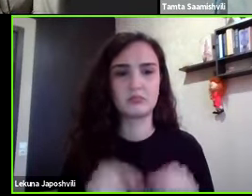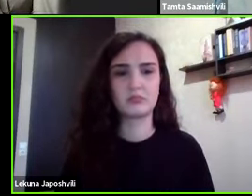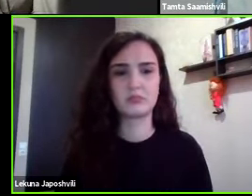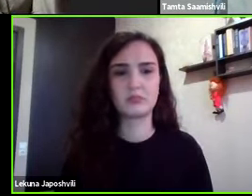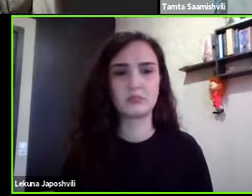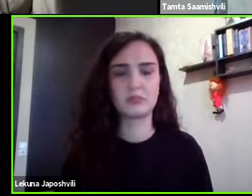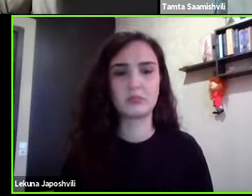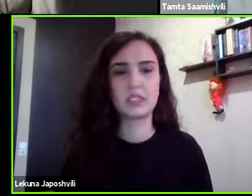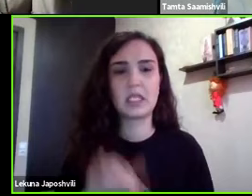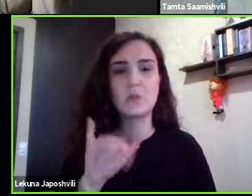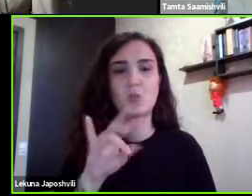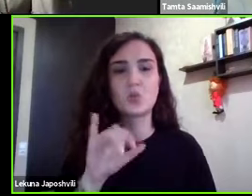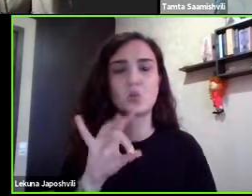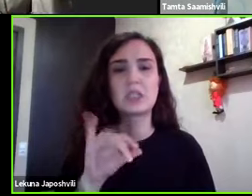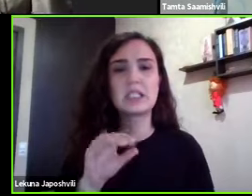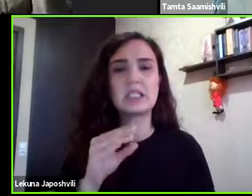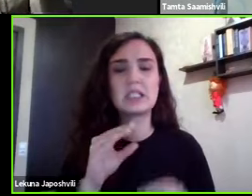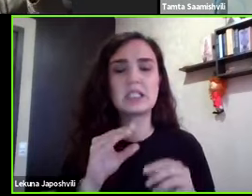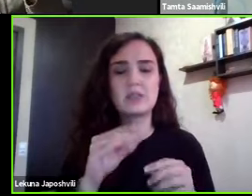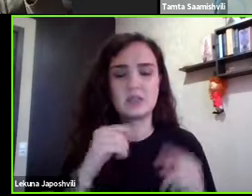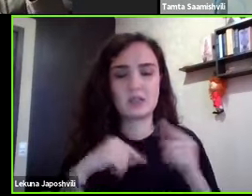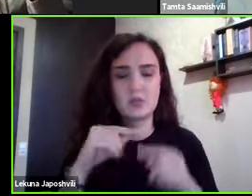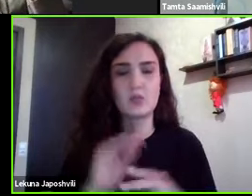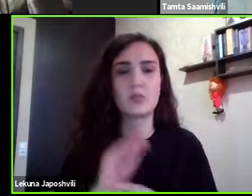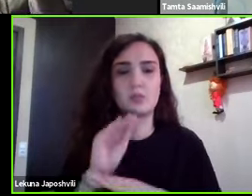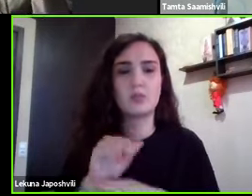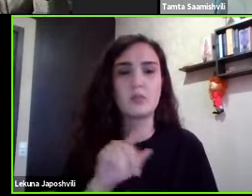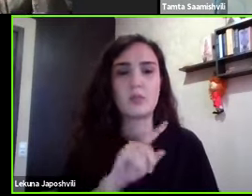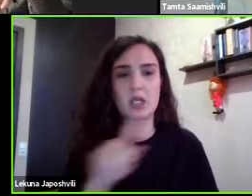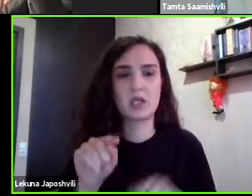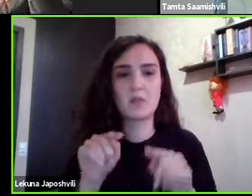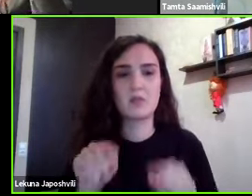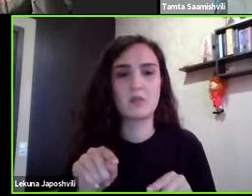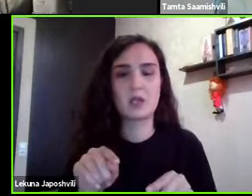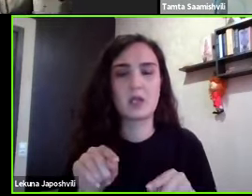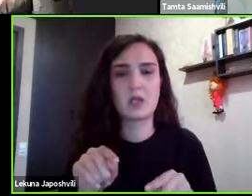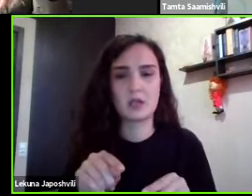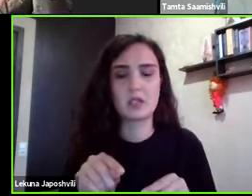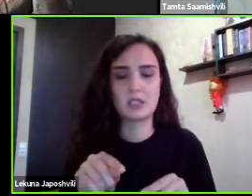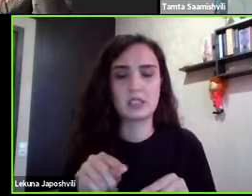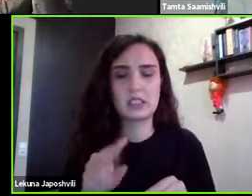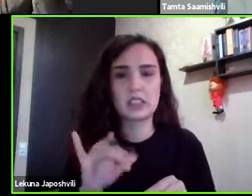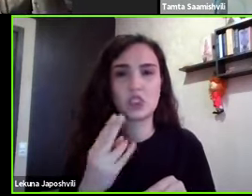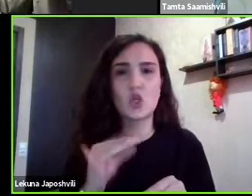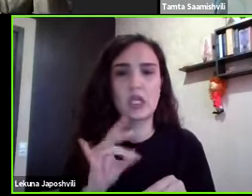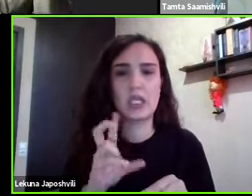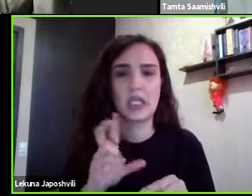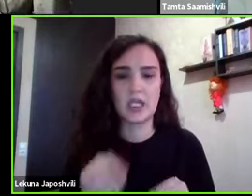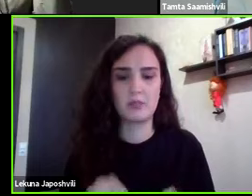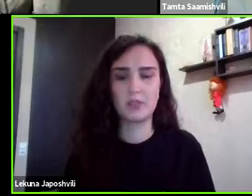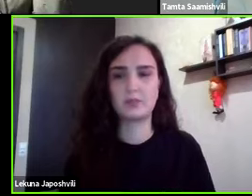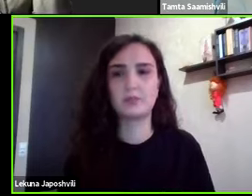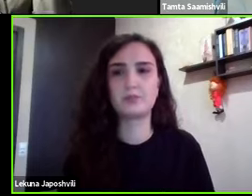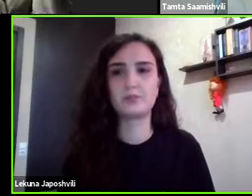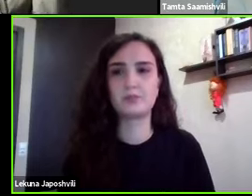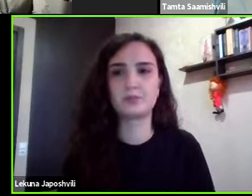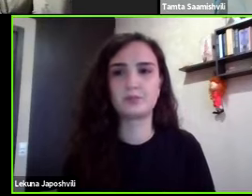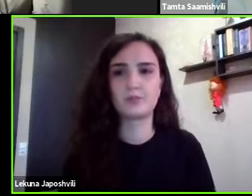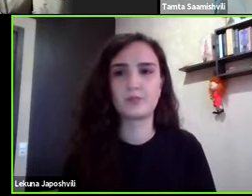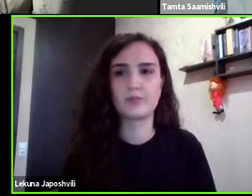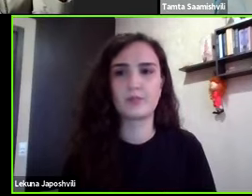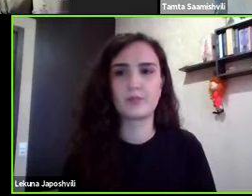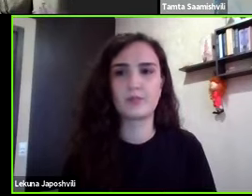იმუნური სისტემა ძალიან გააქტიურდება და სპონტანურად გამომუშავდება ეს ციტოკინები, რასაც ციტოკინურ